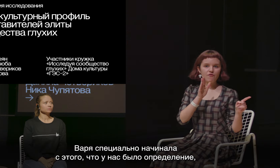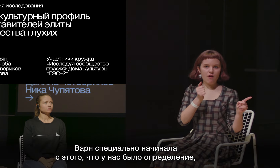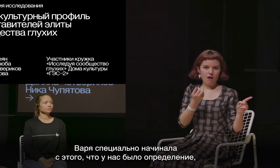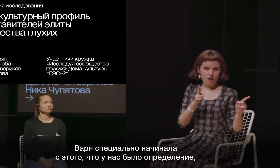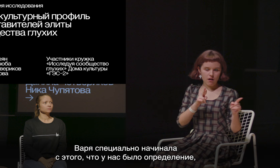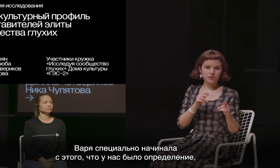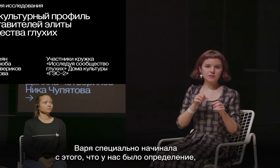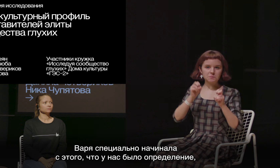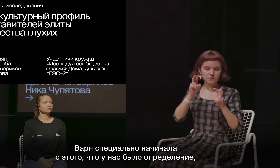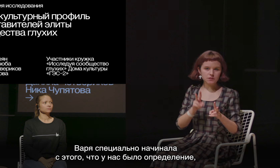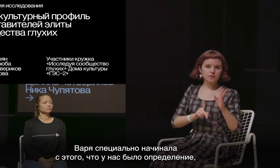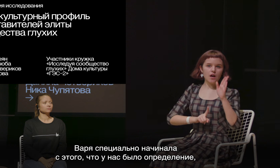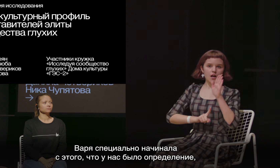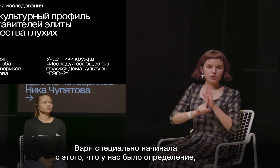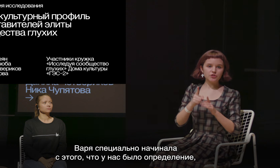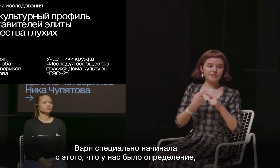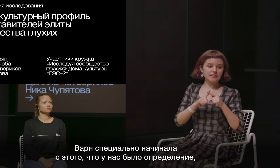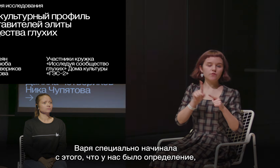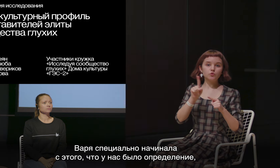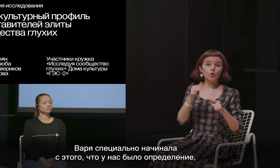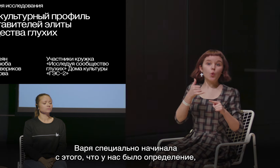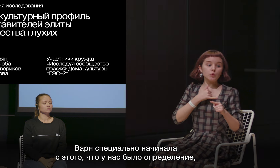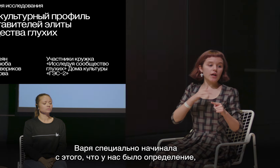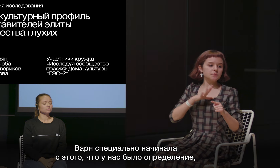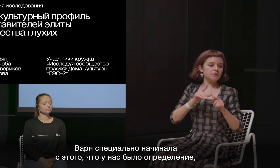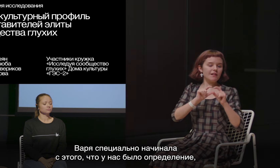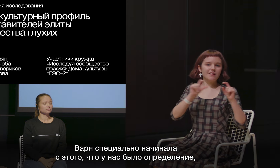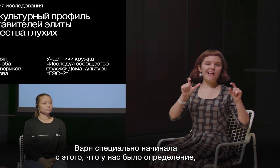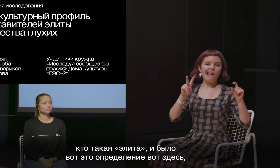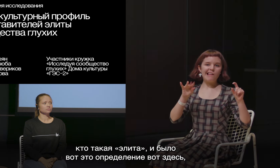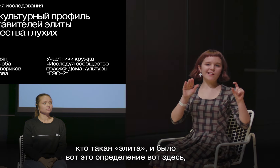В самом начале мы говорили, Валя специально начинала с этого, что у нас